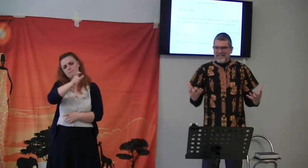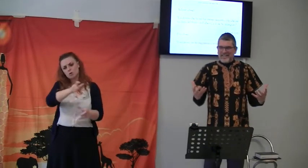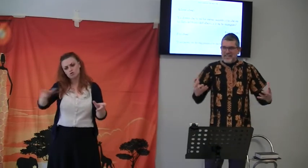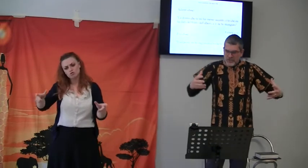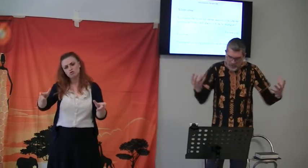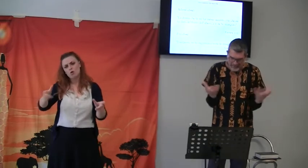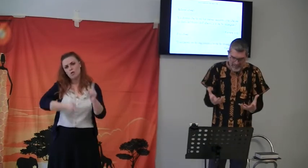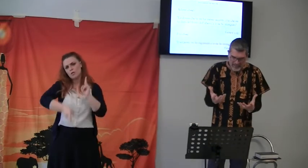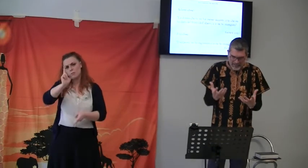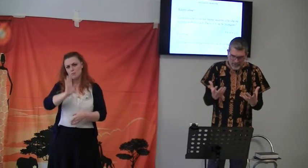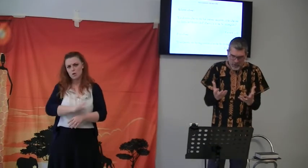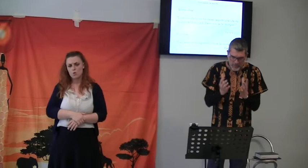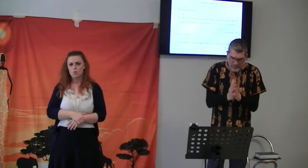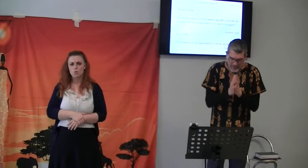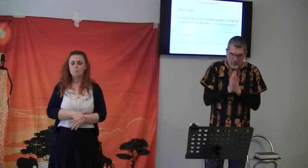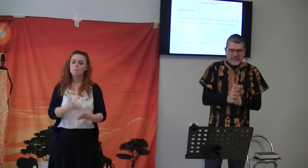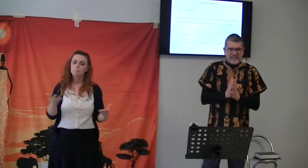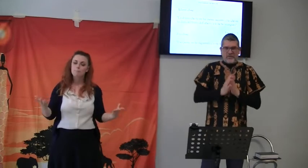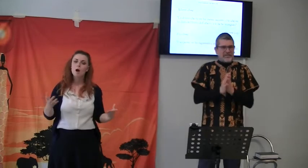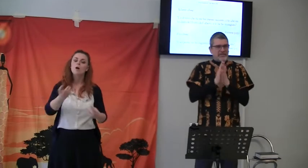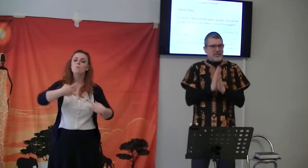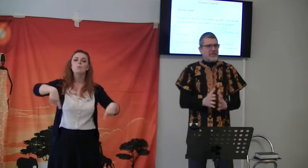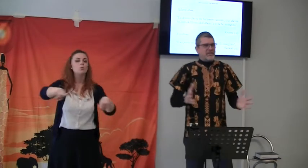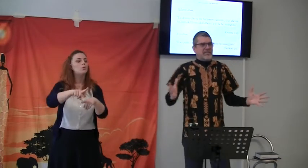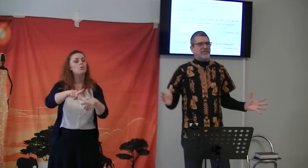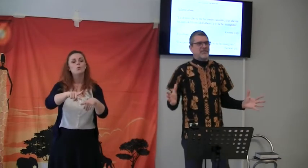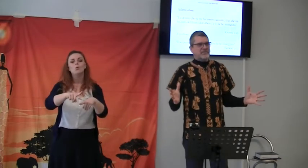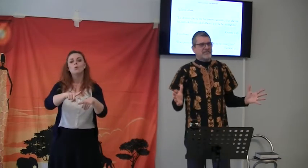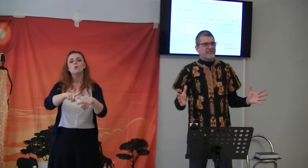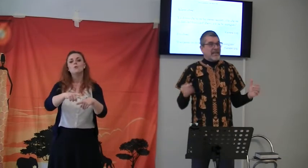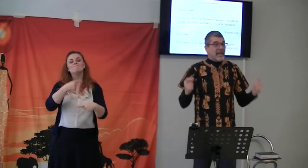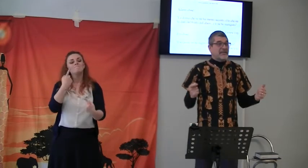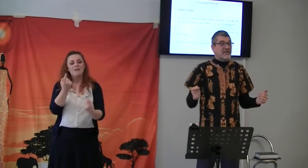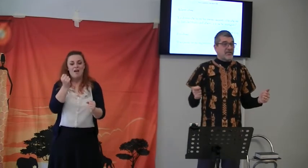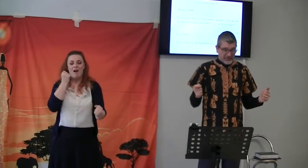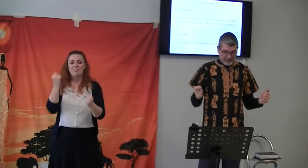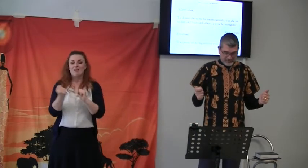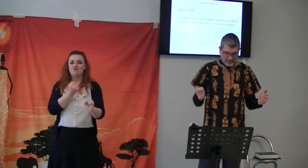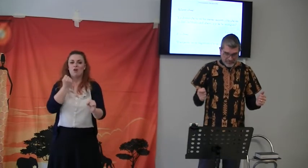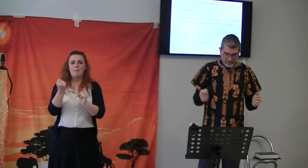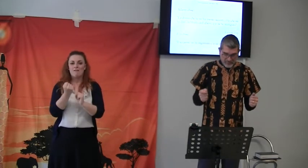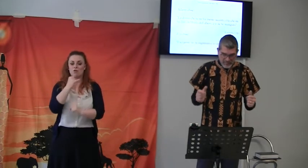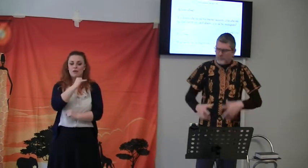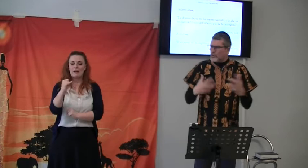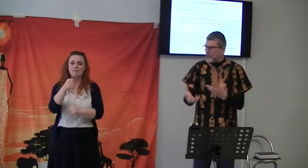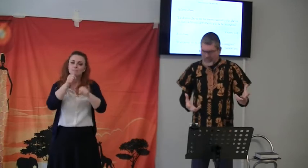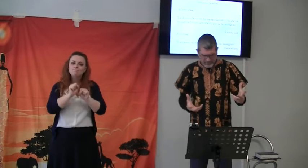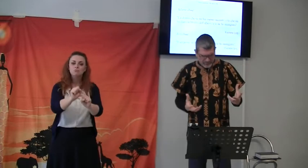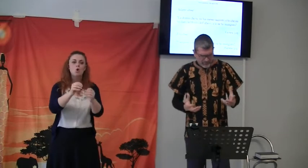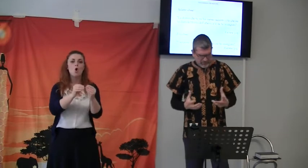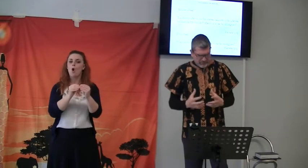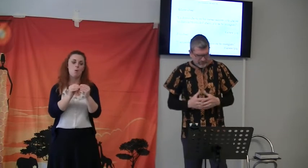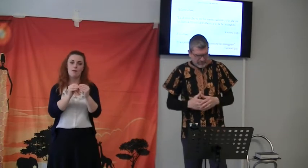bene. Noi italiani, come possiamo guarire da questo atteggiamento negativo? Della lamentazione, del